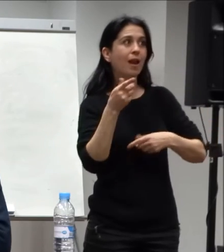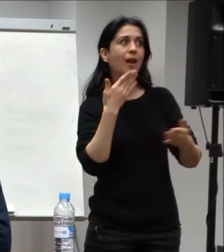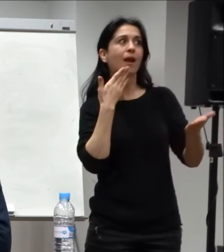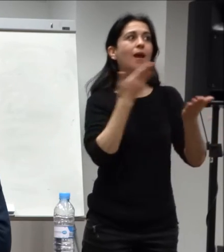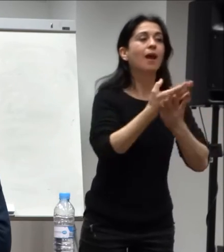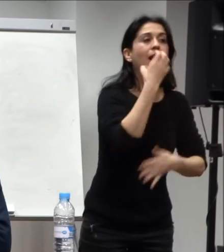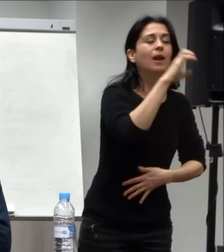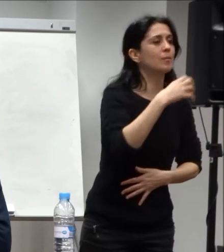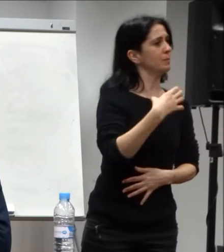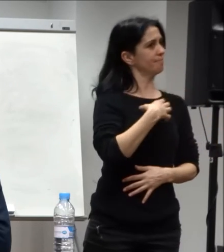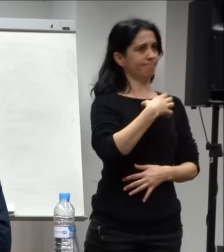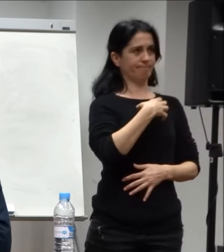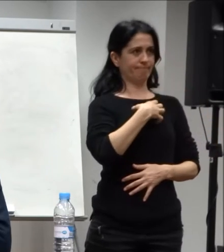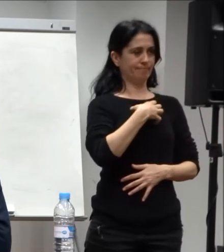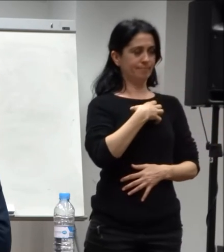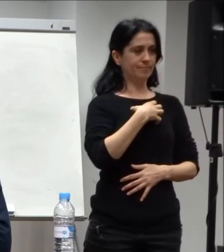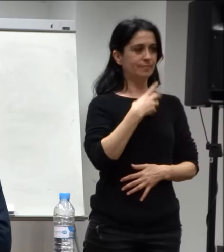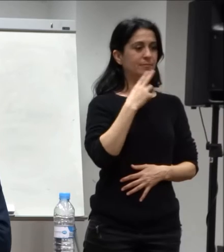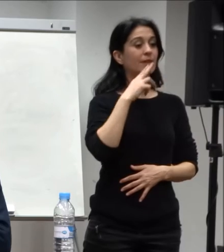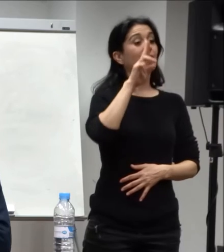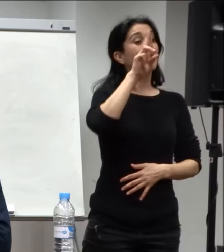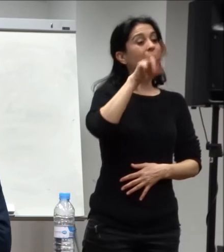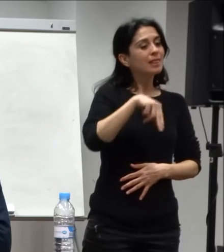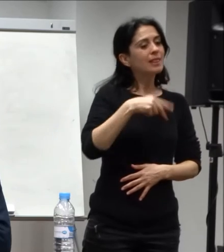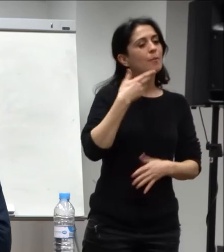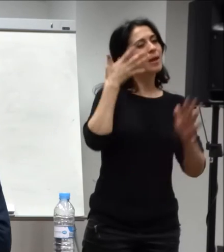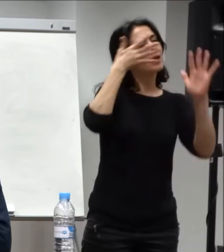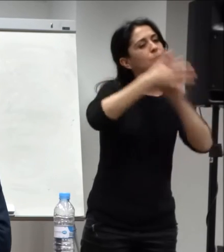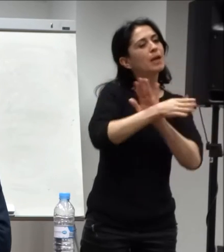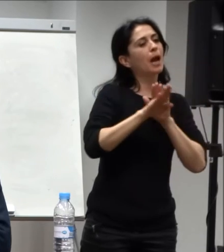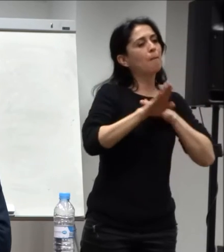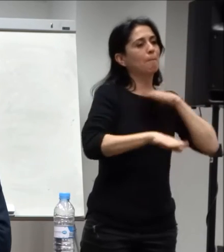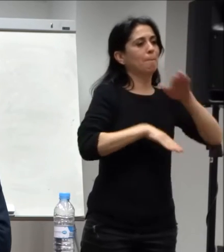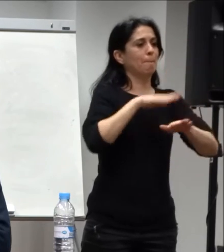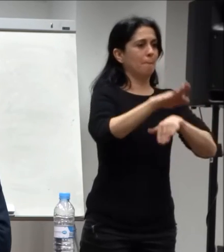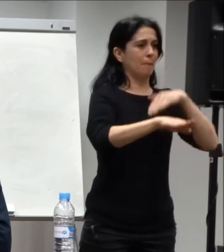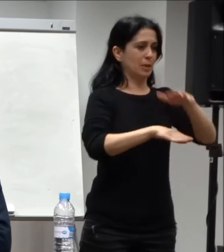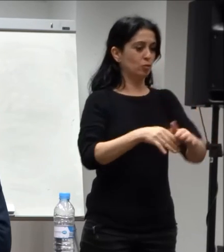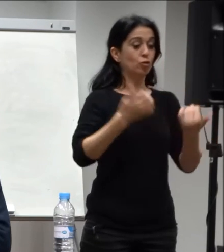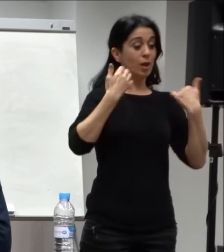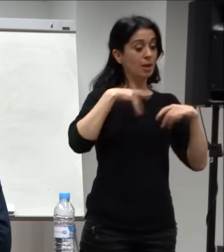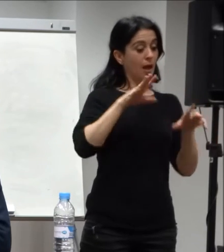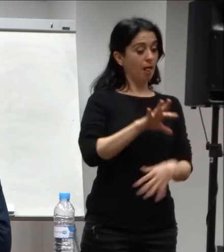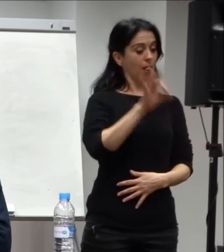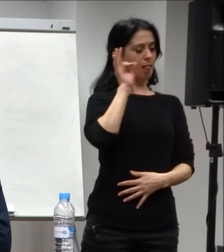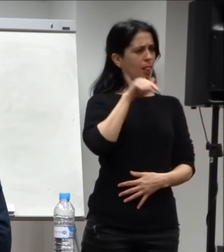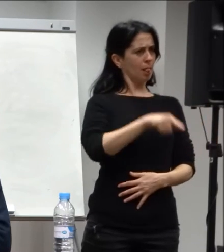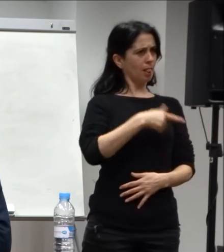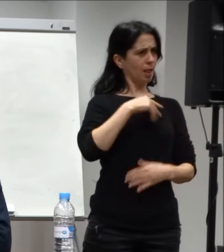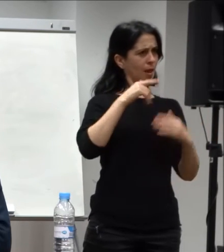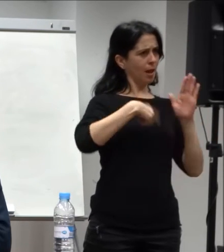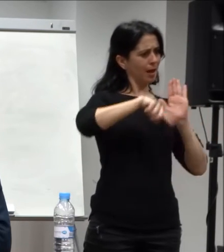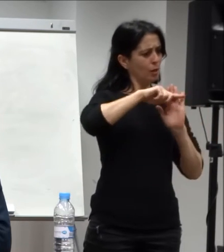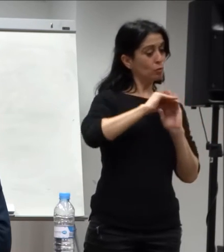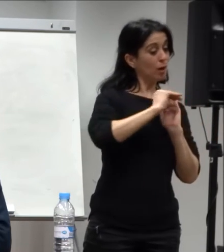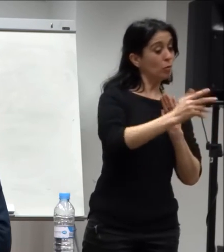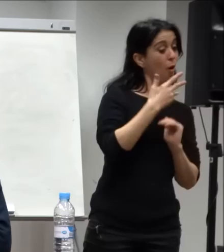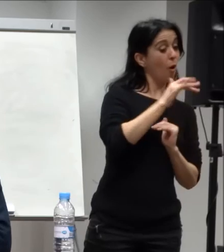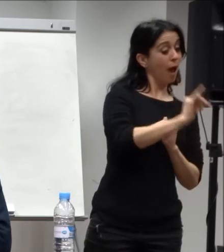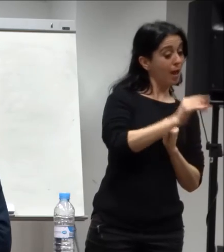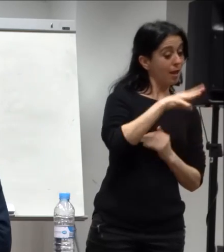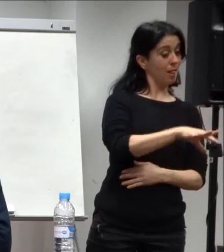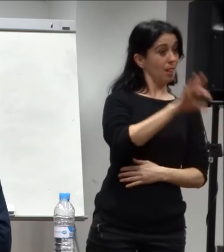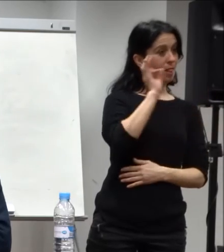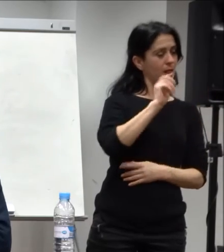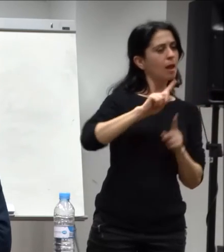explicaremos. Hablaremos también de los pasos a seguir una vez se ha detectado la cláusula suelo, y sobre todo los pasos a seguir tras el